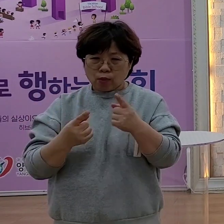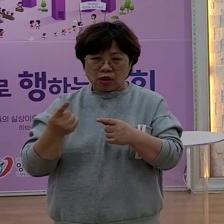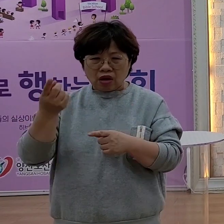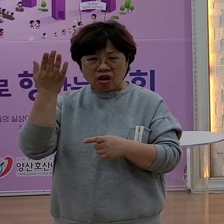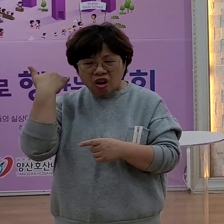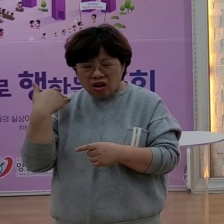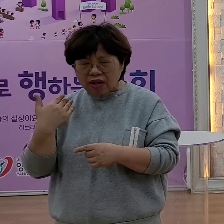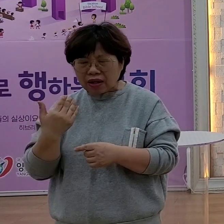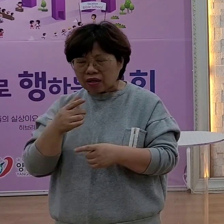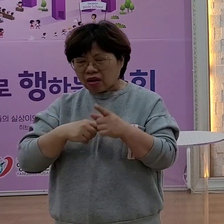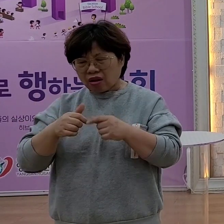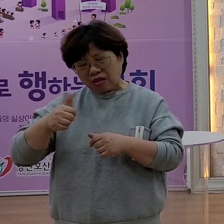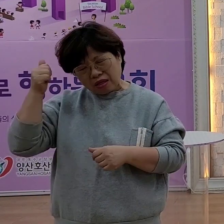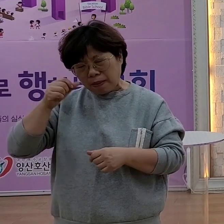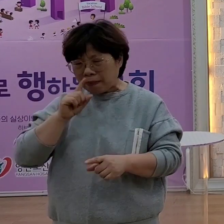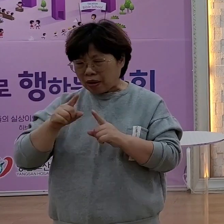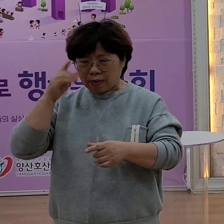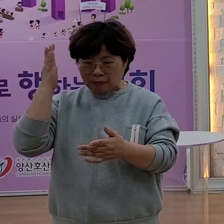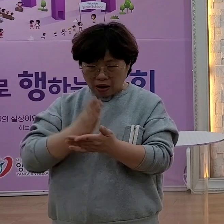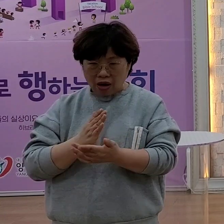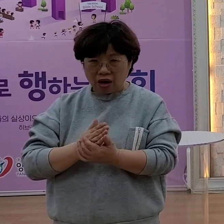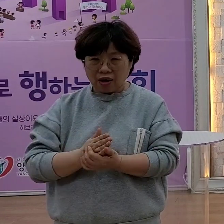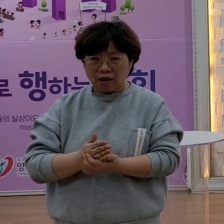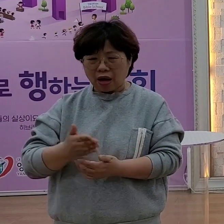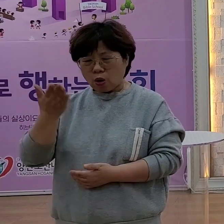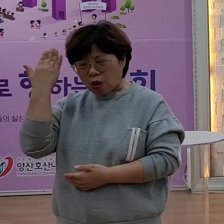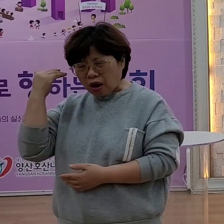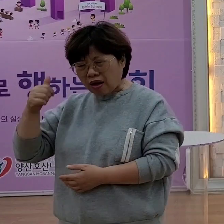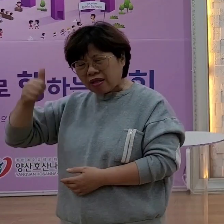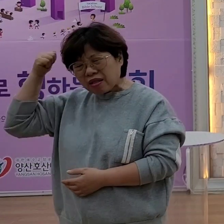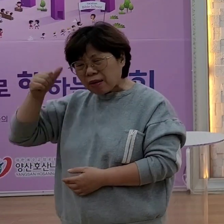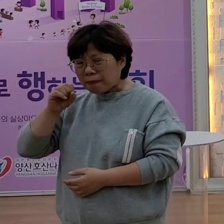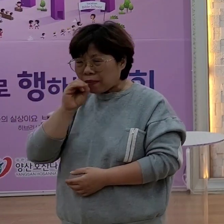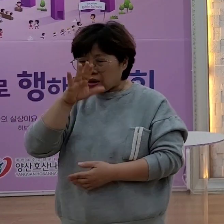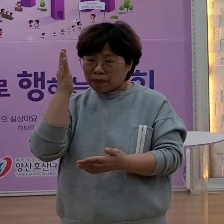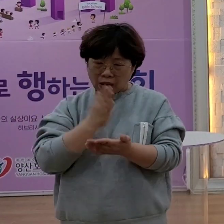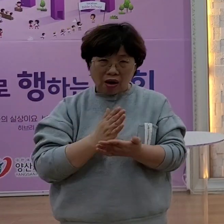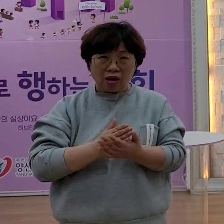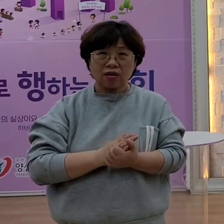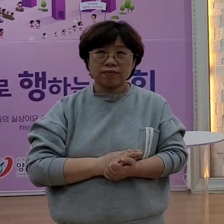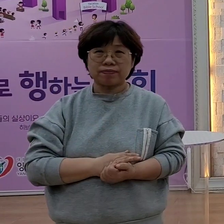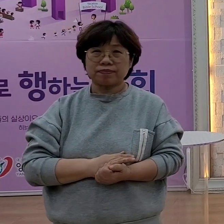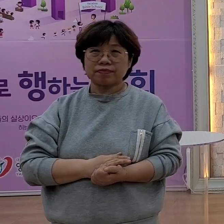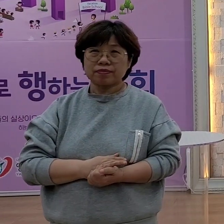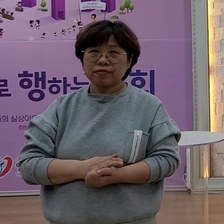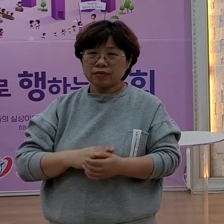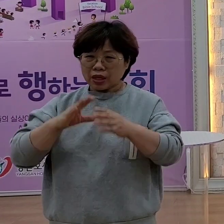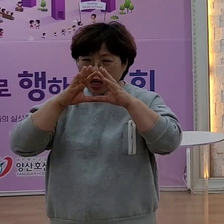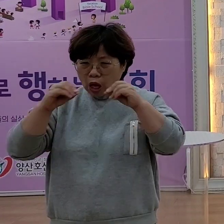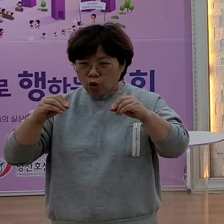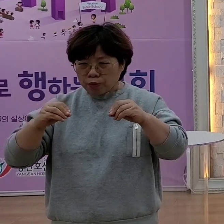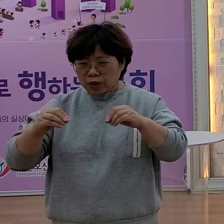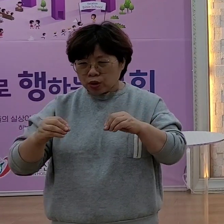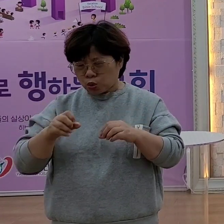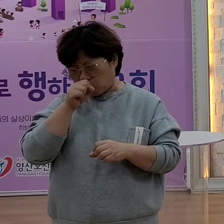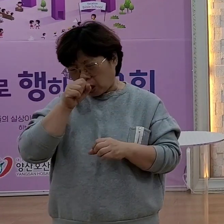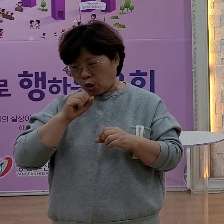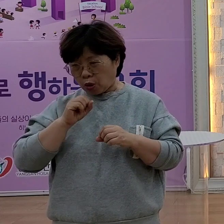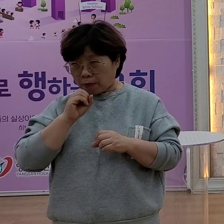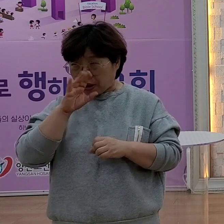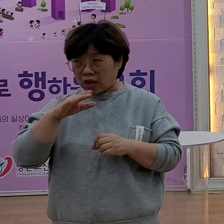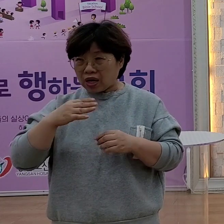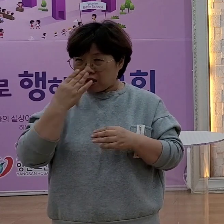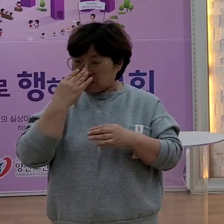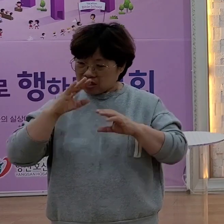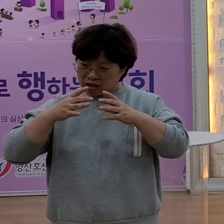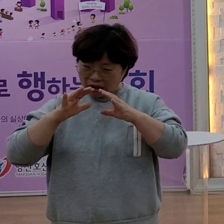이 말 하지 마라. 과거가 낫다. 옛날에 애국 사람처럼 우리가 거기에서 고기 먹던 시절 기억 안 나나? 돌아가자.